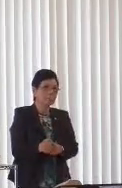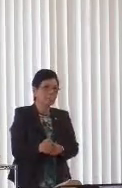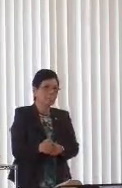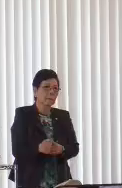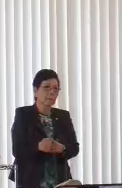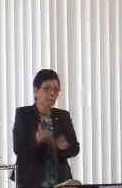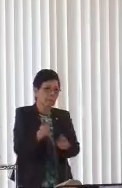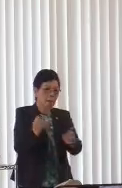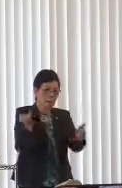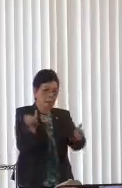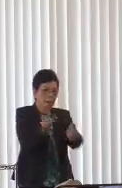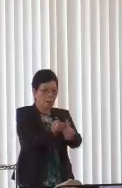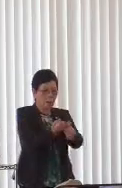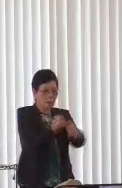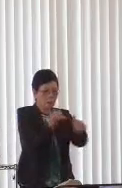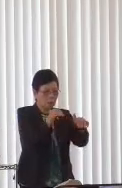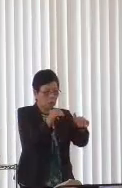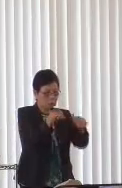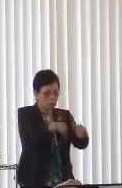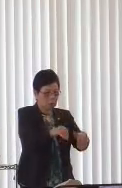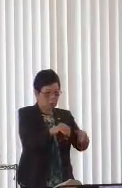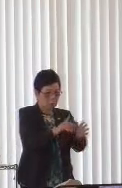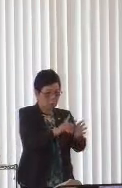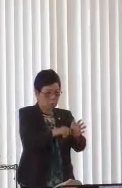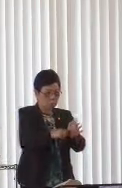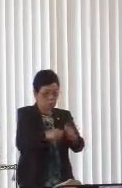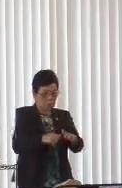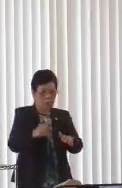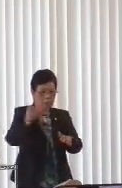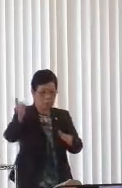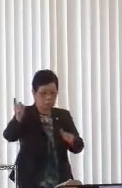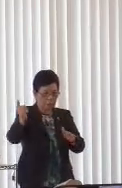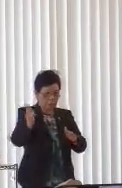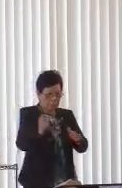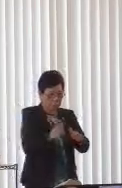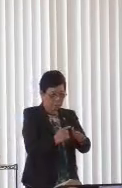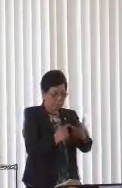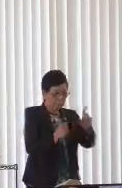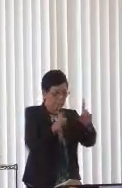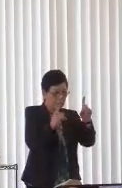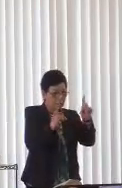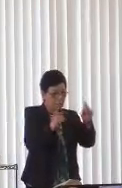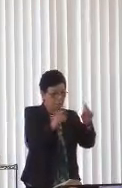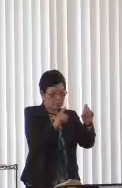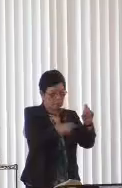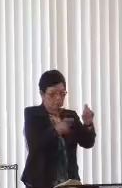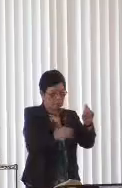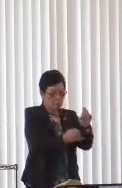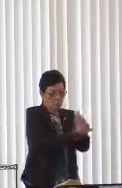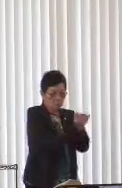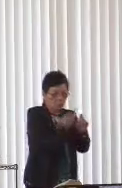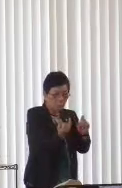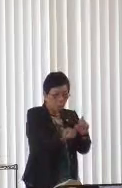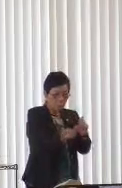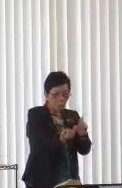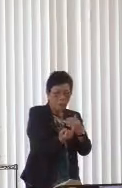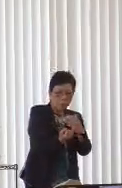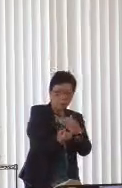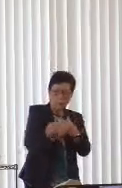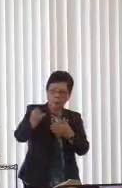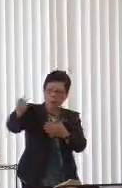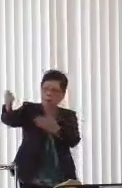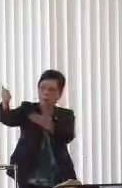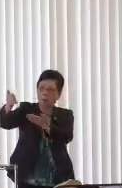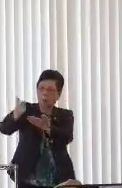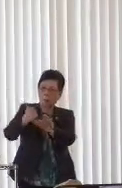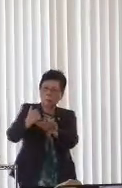婚姻の席にやってくるのを10人の乙女が迎えるという話なんですね。で、この10